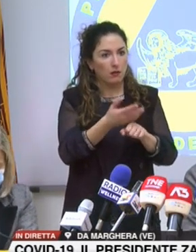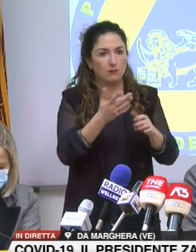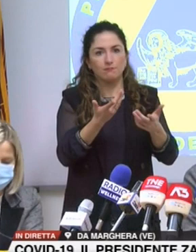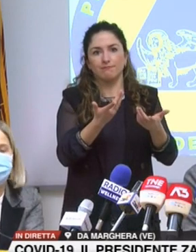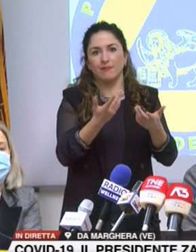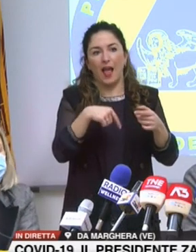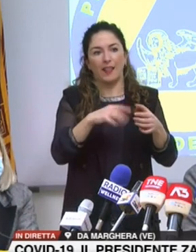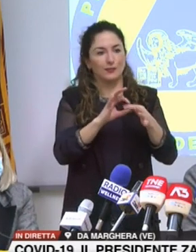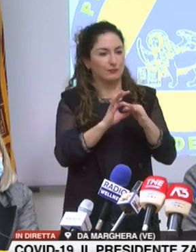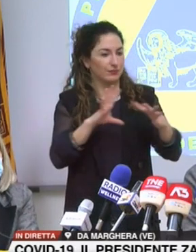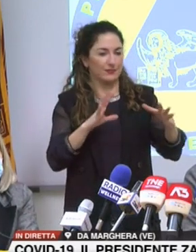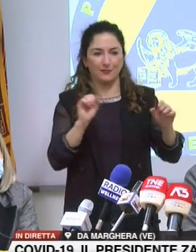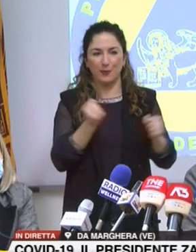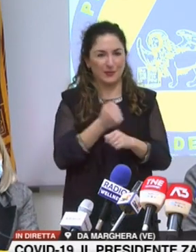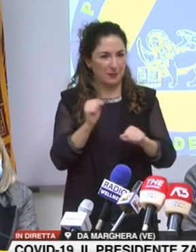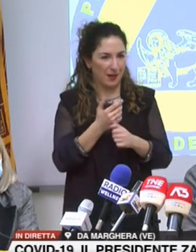È impossibile.